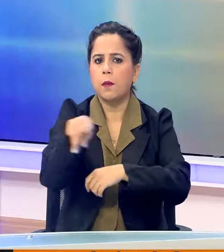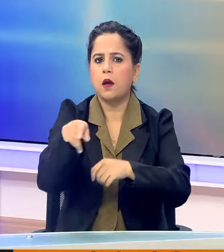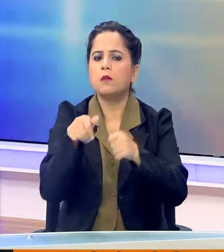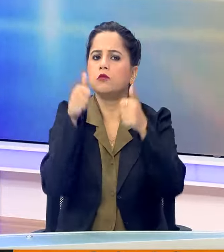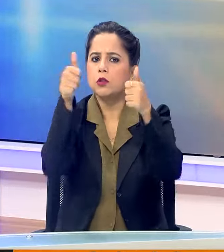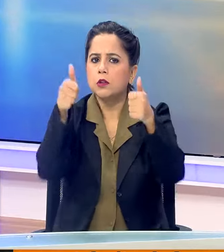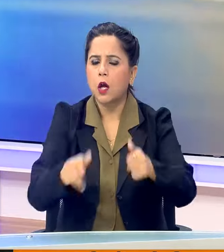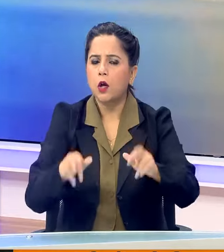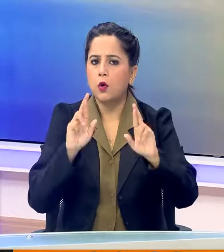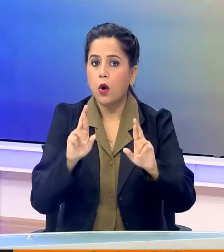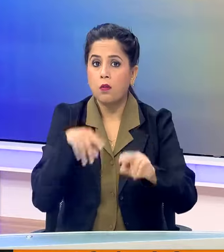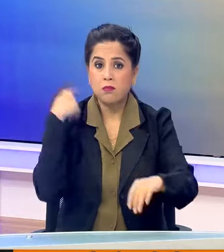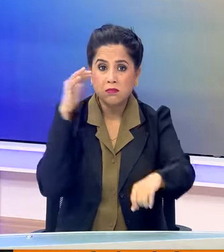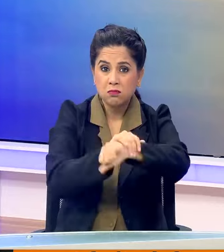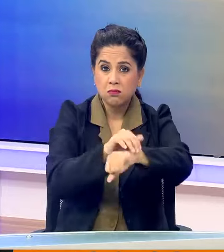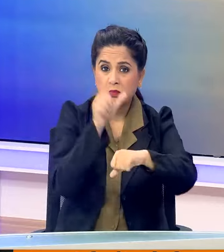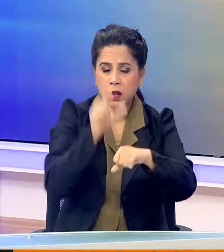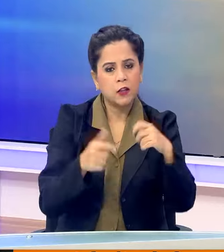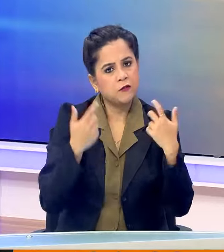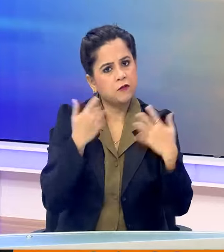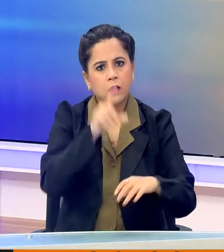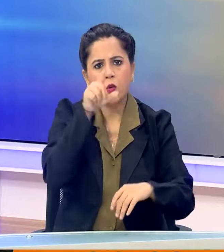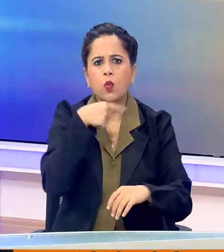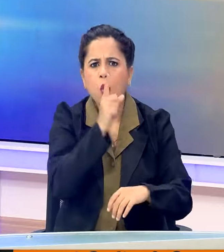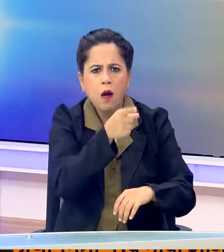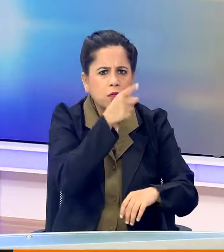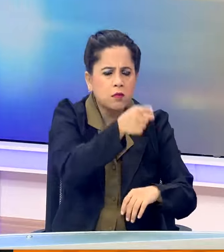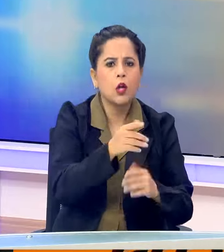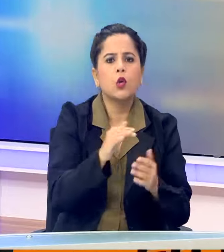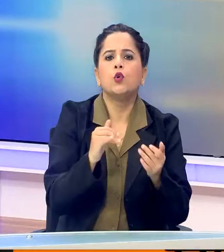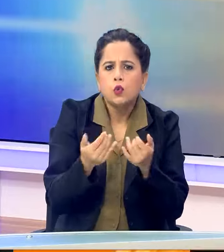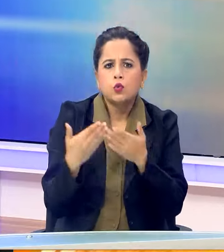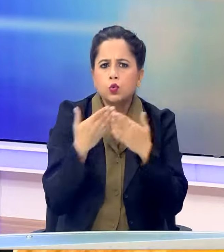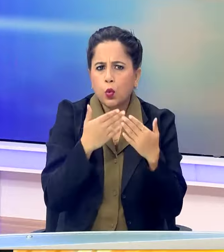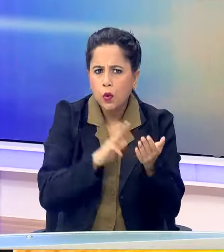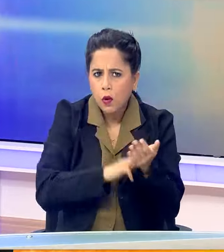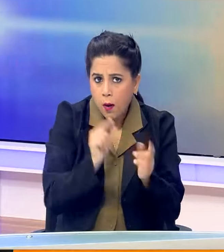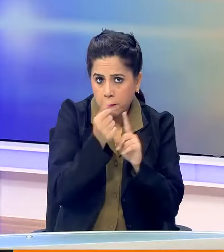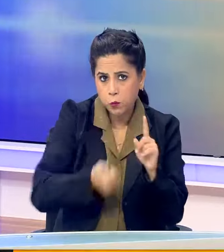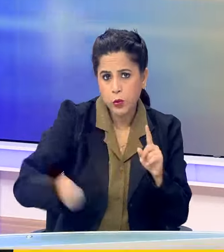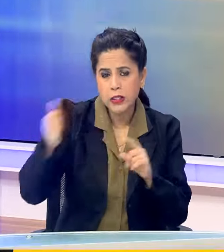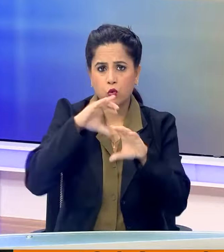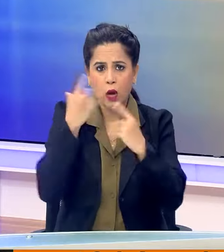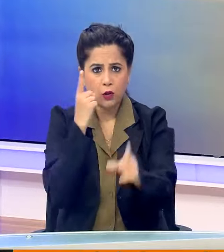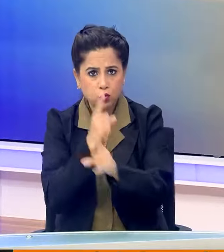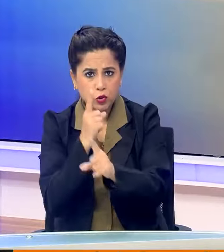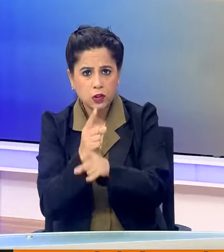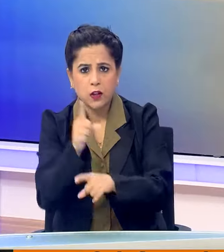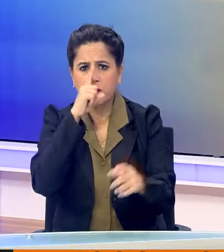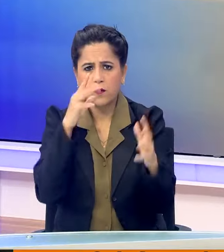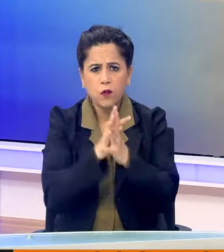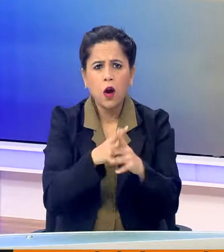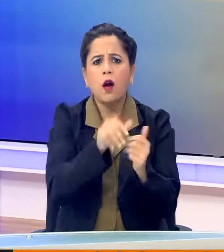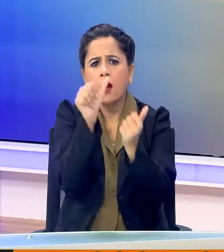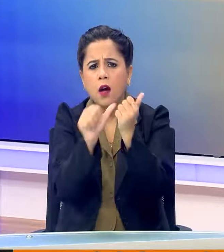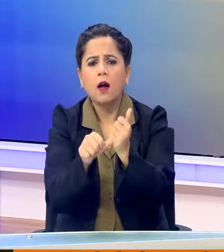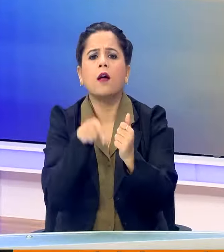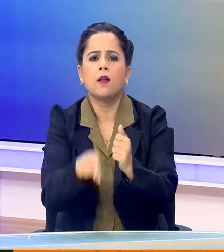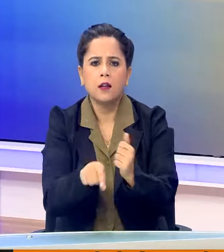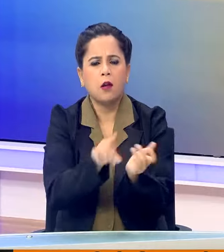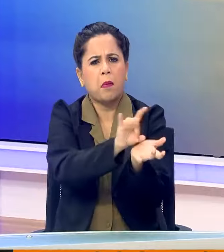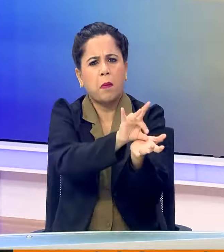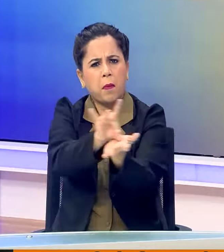देगी आरोपी गिरफ्तार किया जा चुका है स्कूल मैनेजमेंट ने प्रिंसिपल क्लास टीचर और एक महिला अटेंडेंट को सस्पेंड